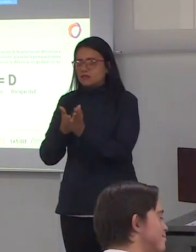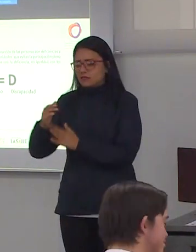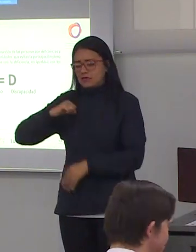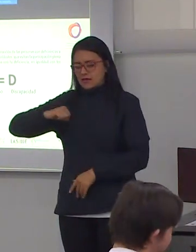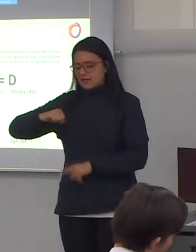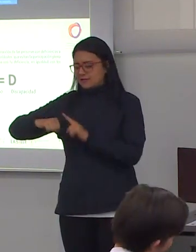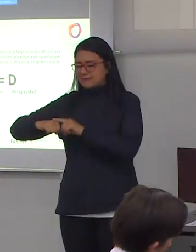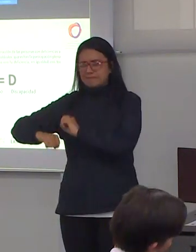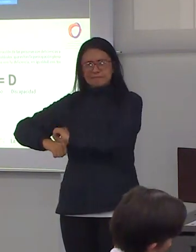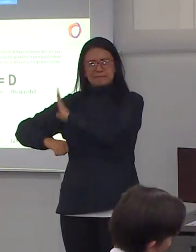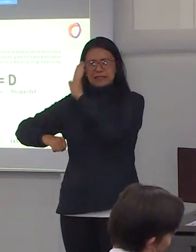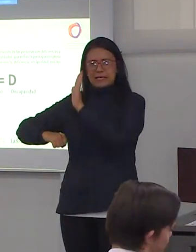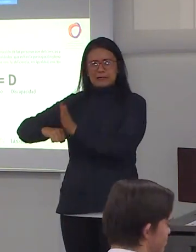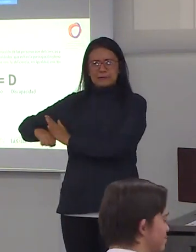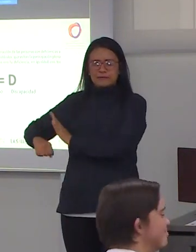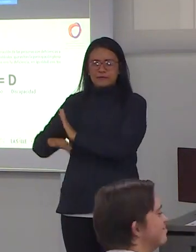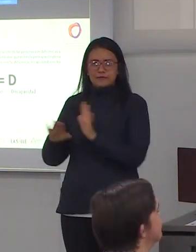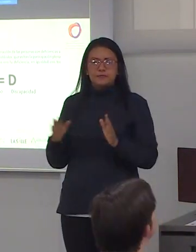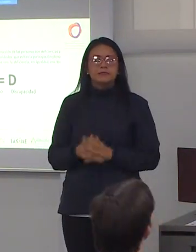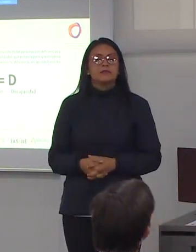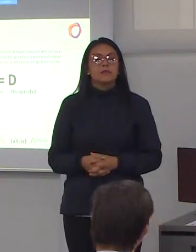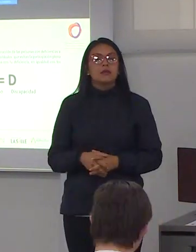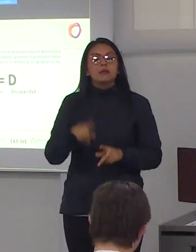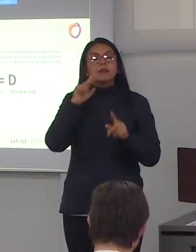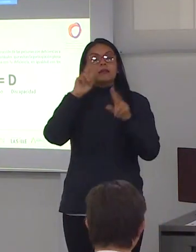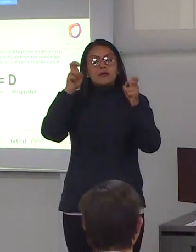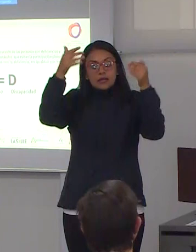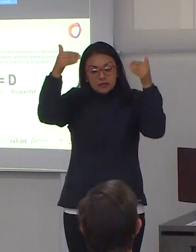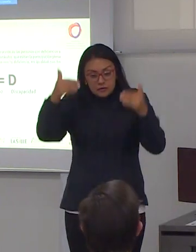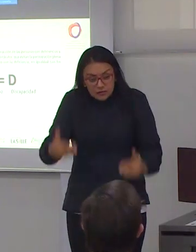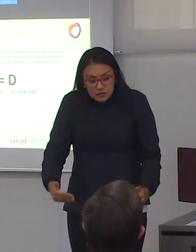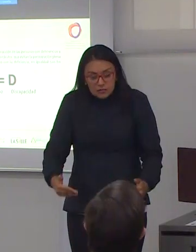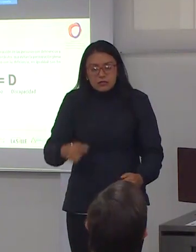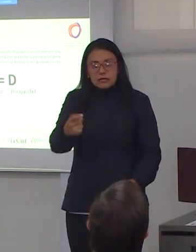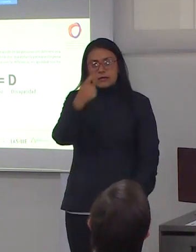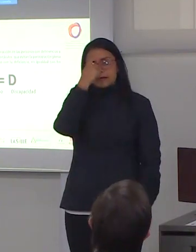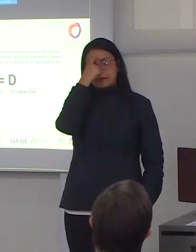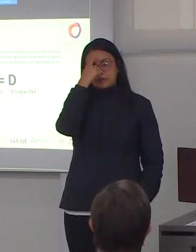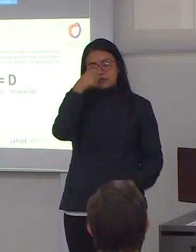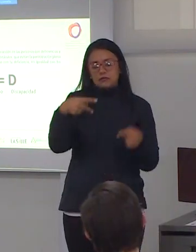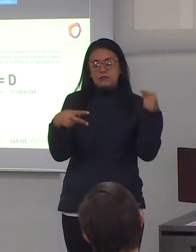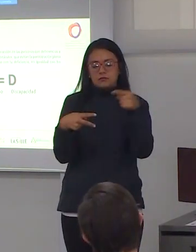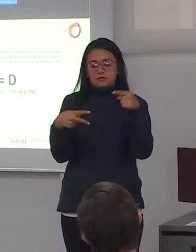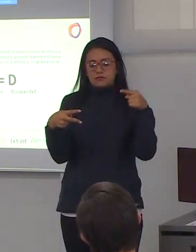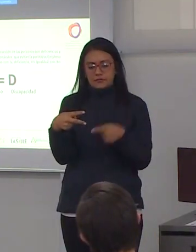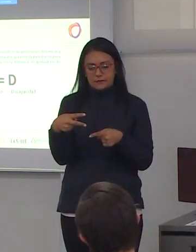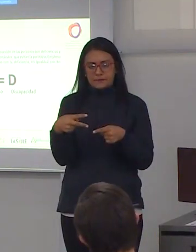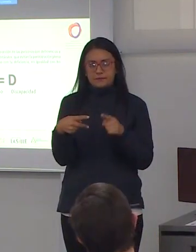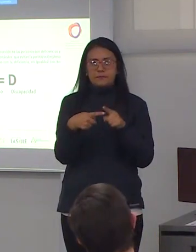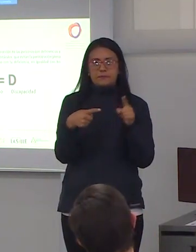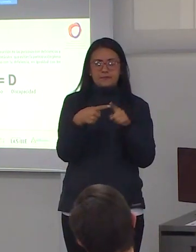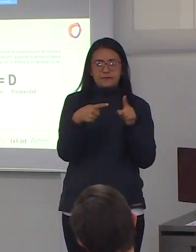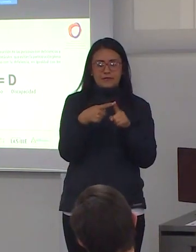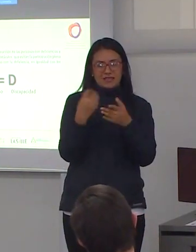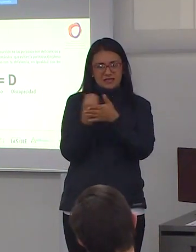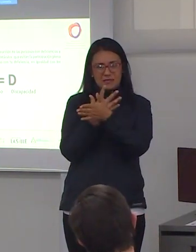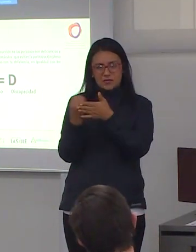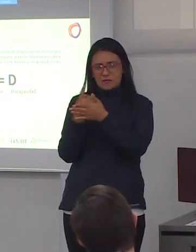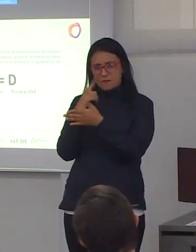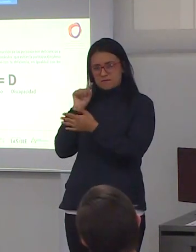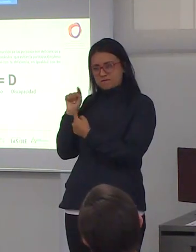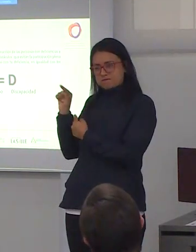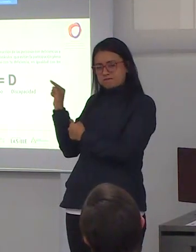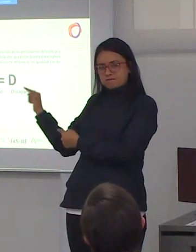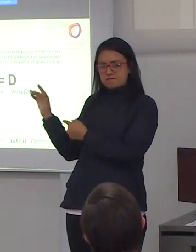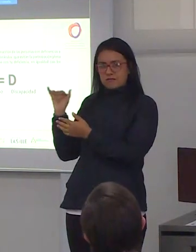derechos claro entonces cuando hablamos de discapacidad ahora tenemos que pensar en estos dos elementos en la diapositiva ustedes van a ver